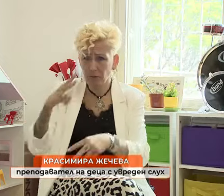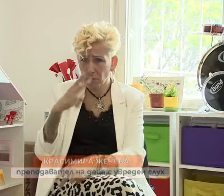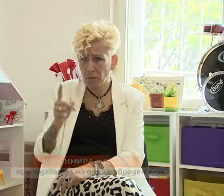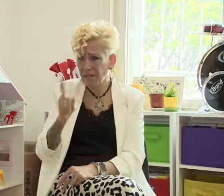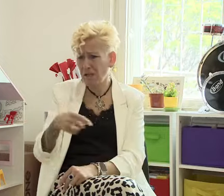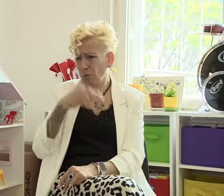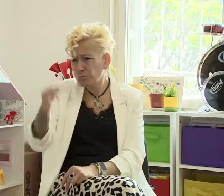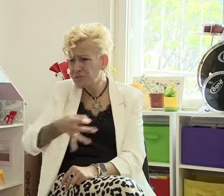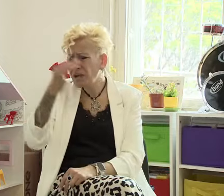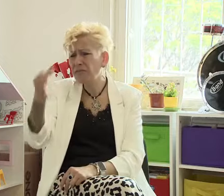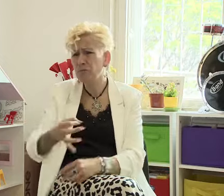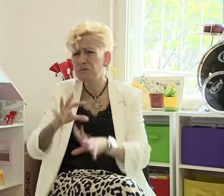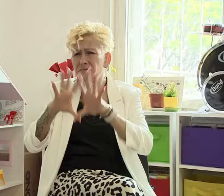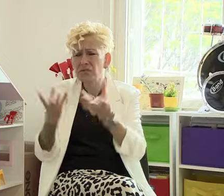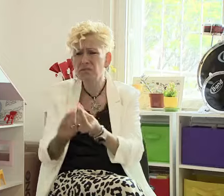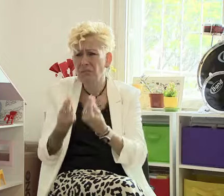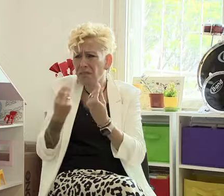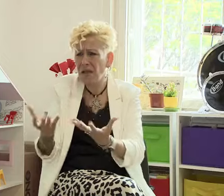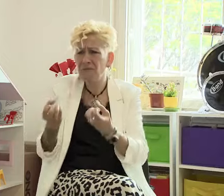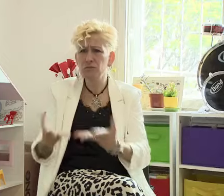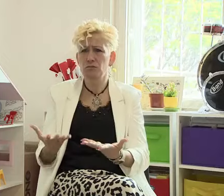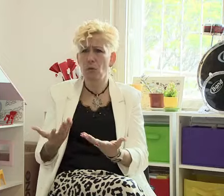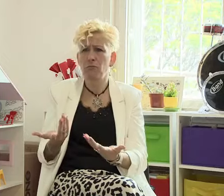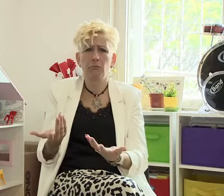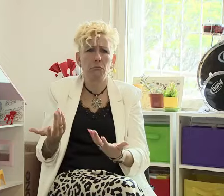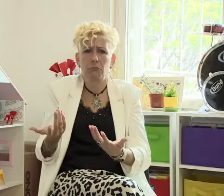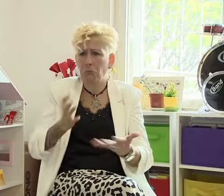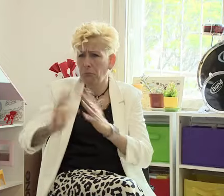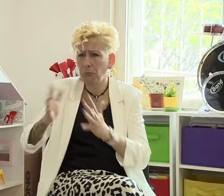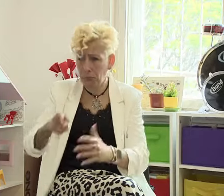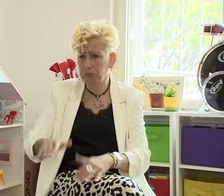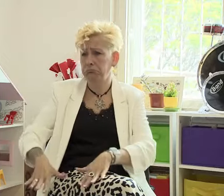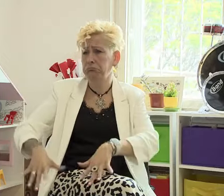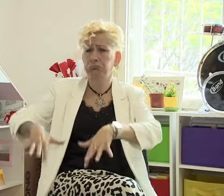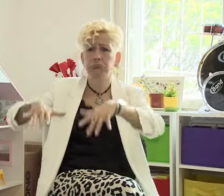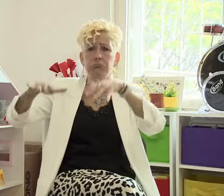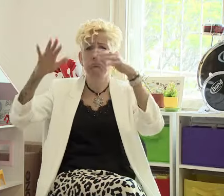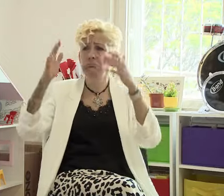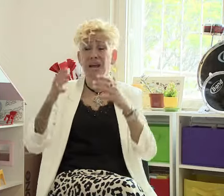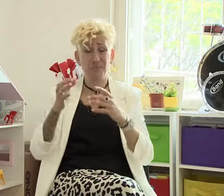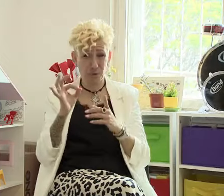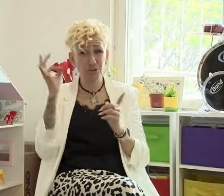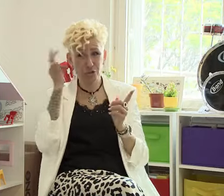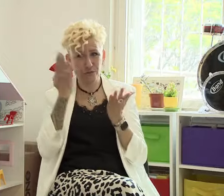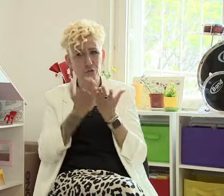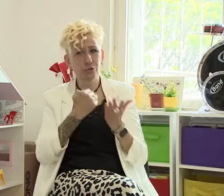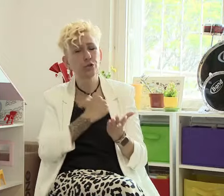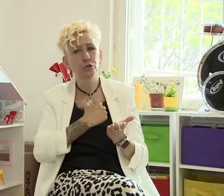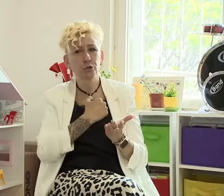Обяснявам всичко, което е нужно да знаят. Така е било винаги от малки, но когато са причуващите,